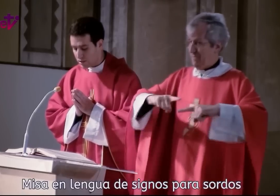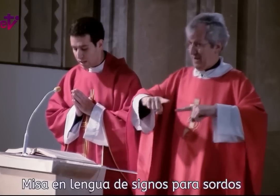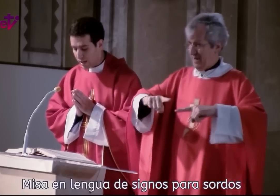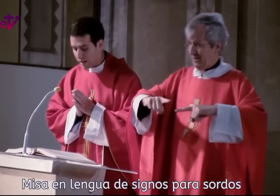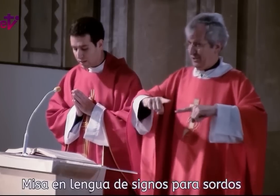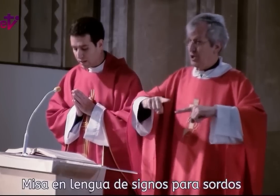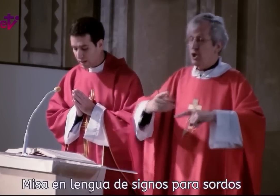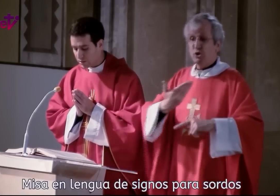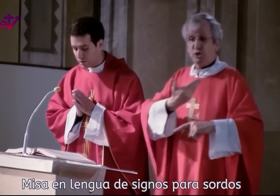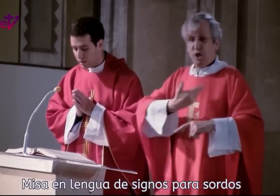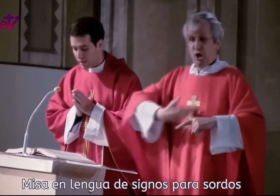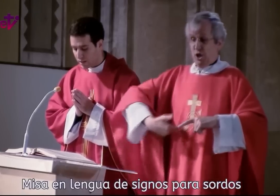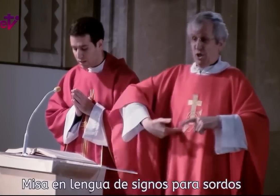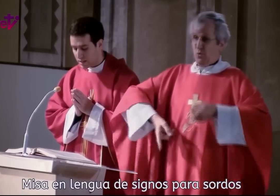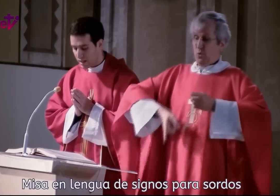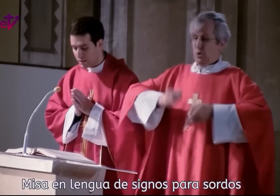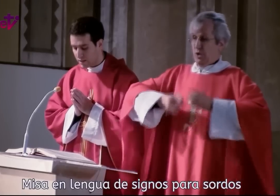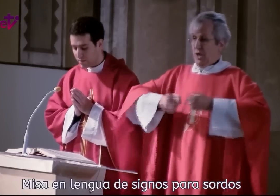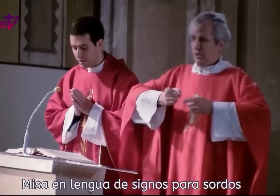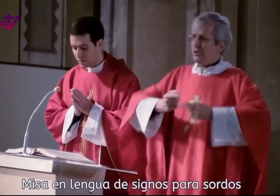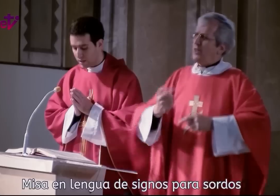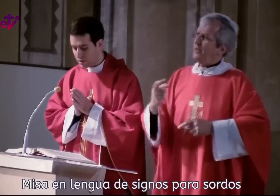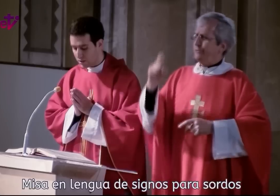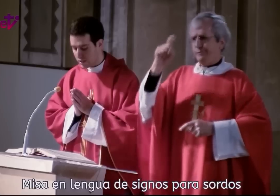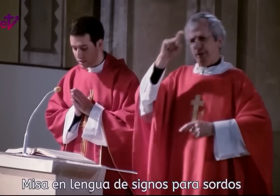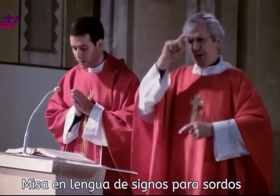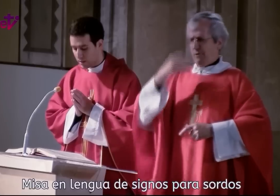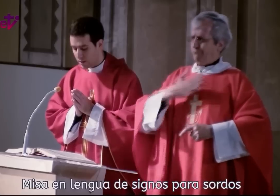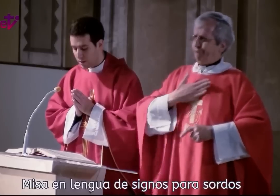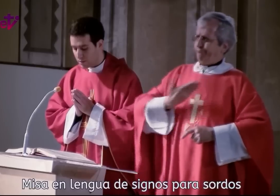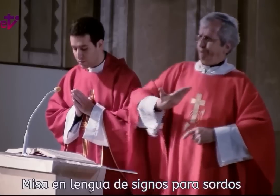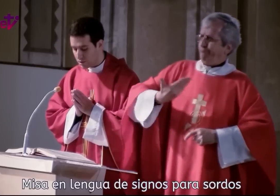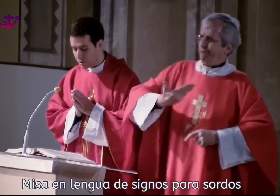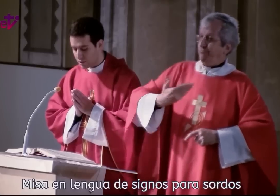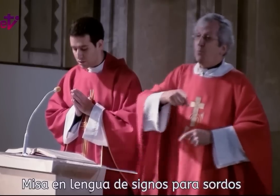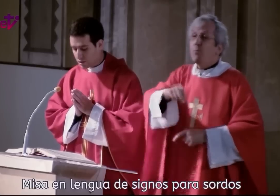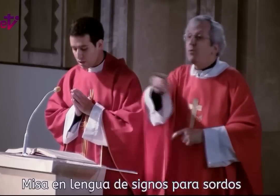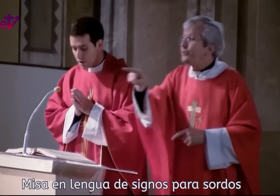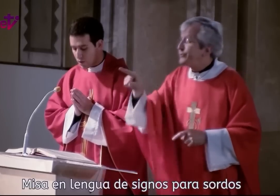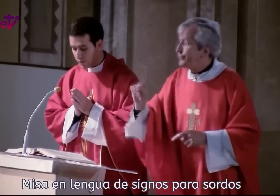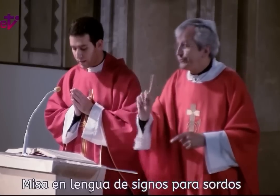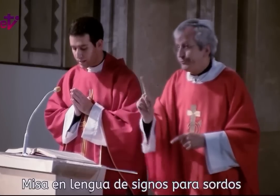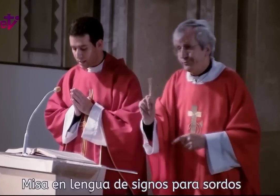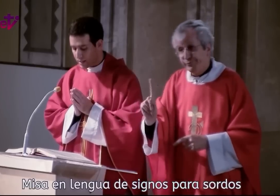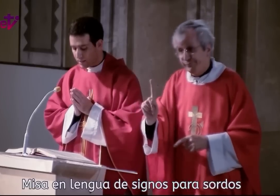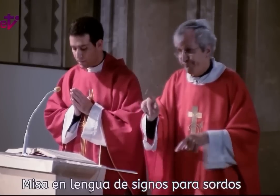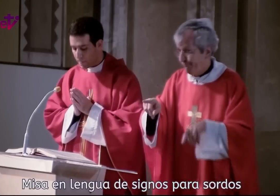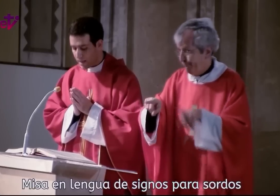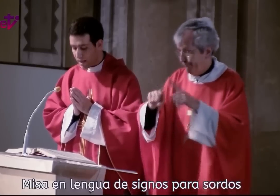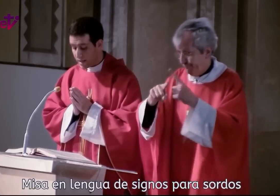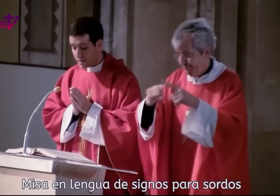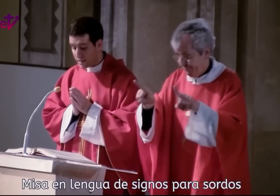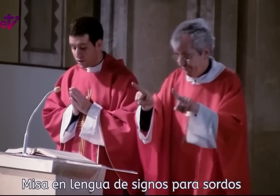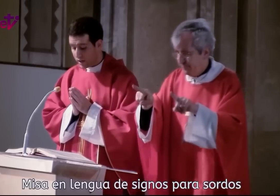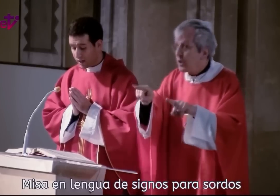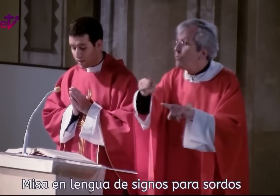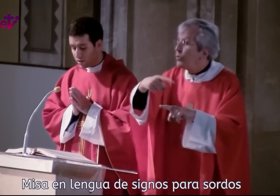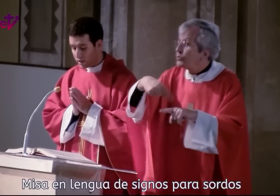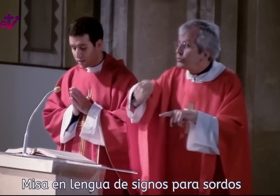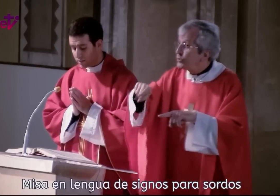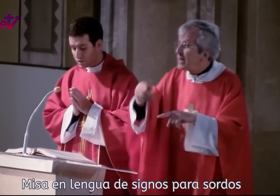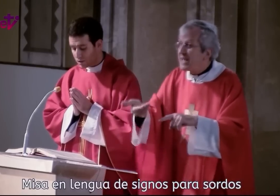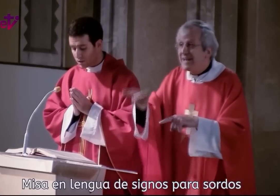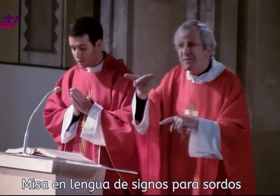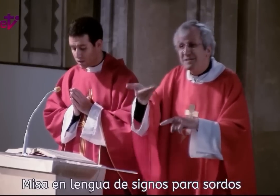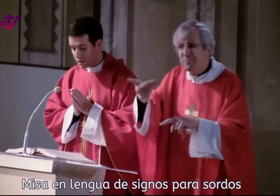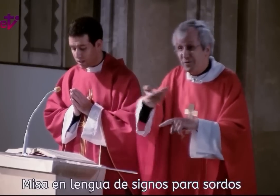y los que ejercen la autoridad se hacen llamar bienhechores. Vosotros no hagáis así, sino que el mayor